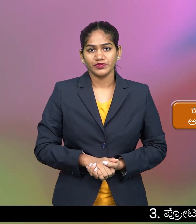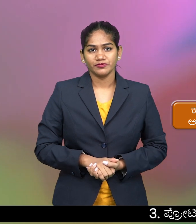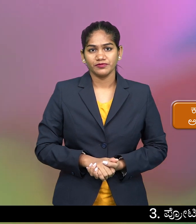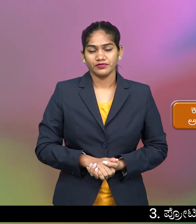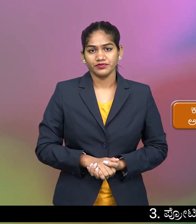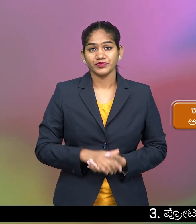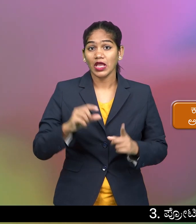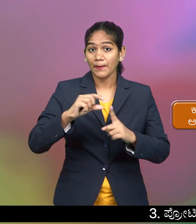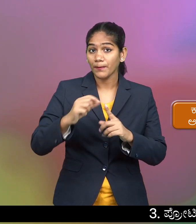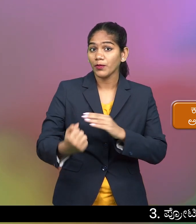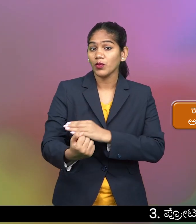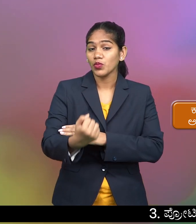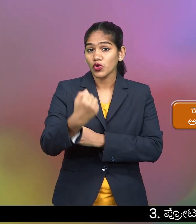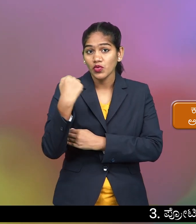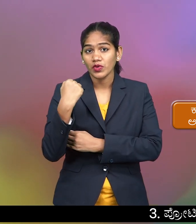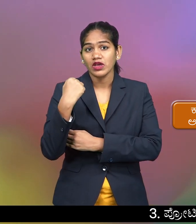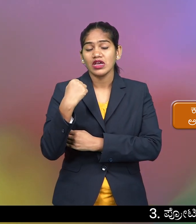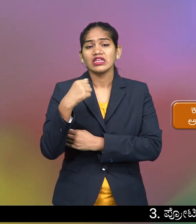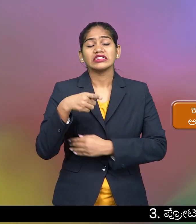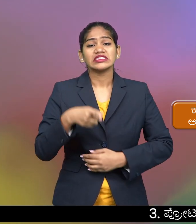3, ಪ್ರೋಟೀನ್ ಕ್ಯಾಲರಿ ಅಪೌಷ್ಟಿಕತೆ.